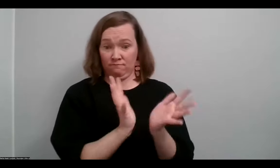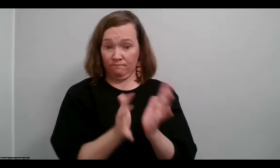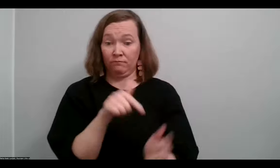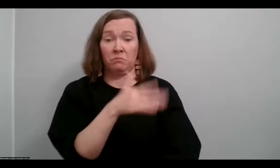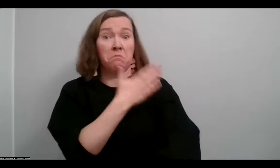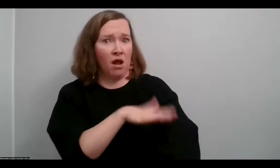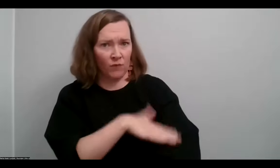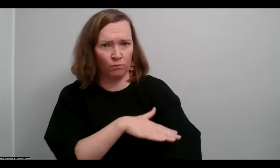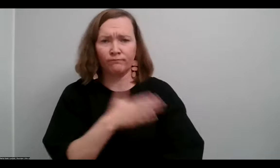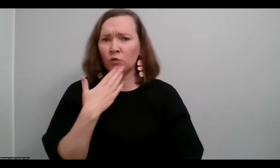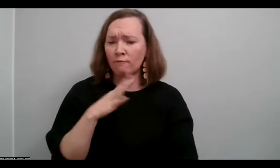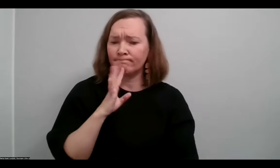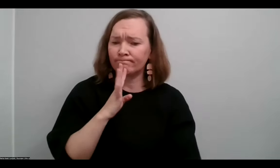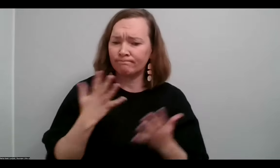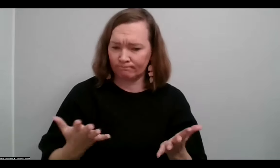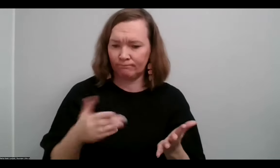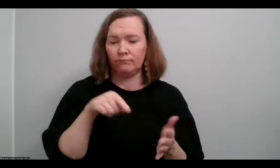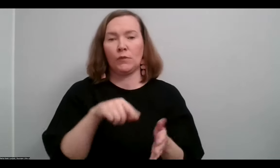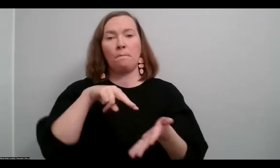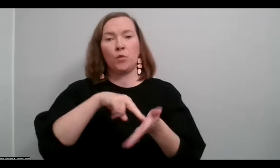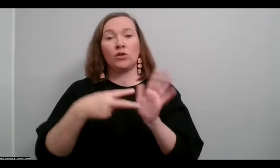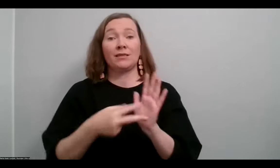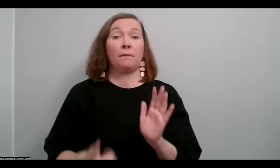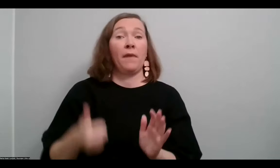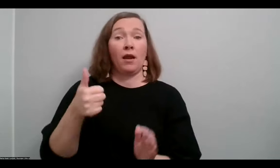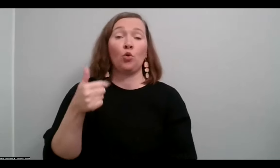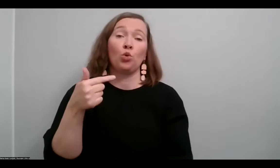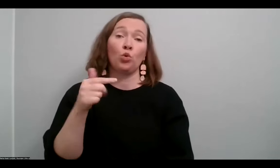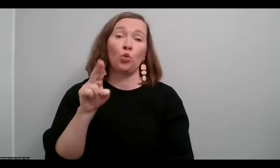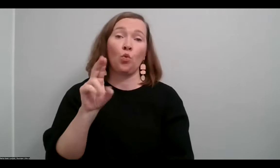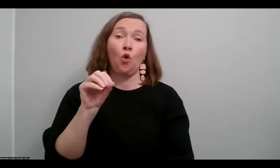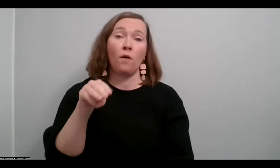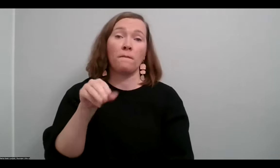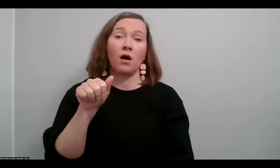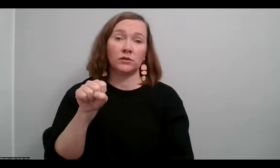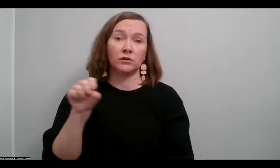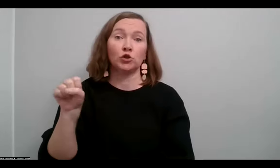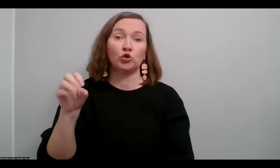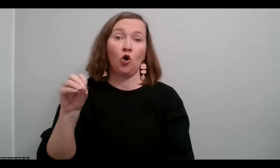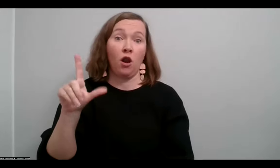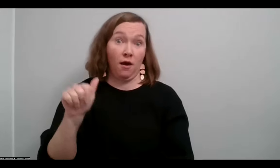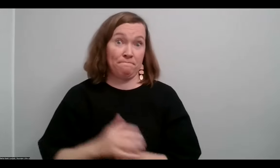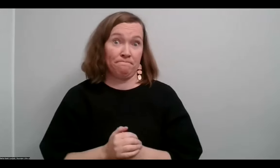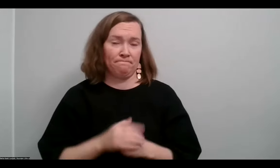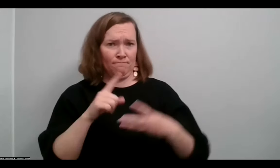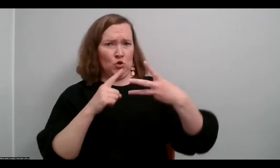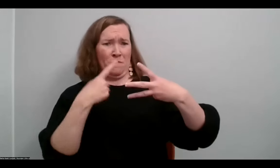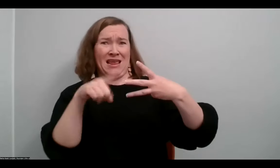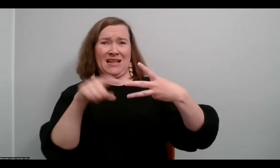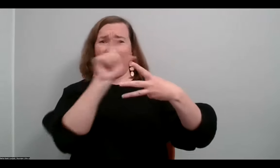eli 112 hätäilmoitus. Ja siitä on alustamassa projektipäällikkö Tuomas